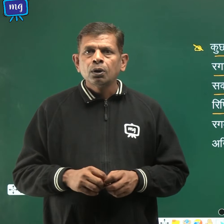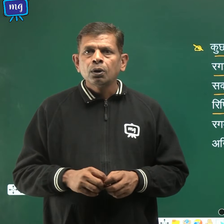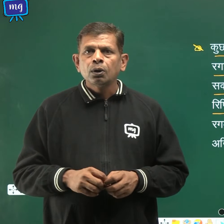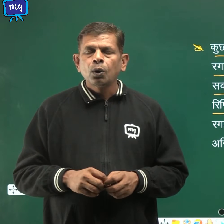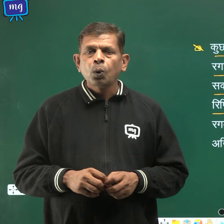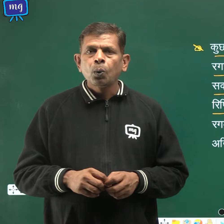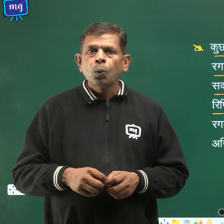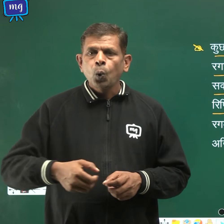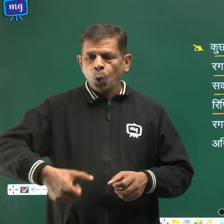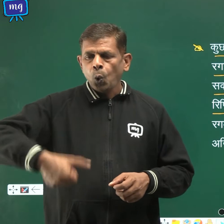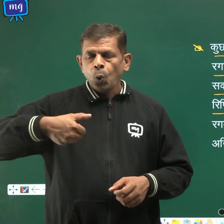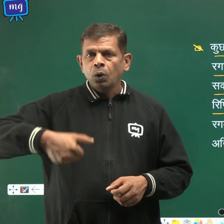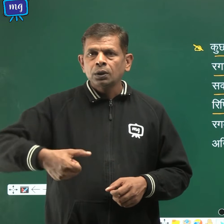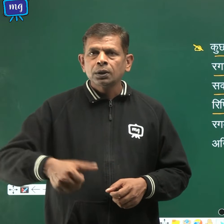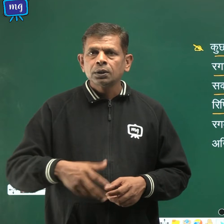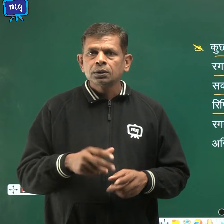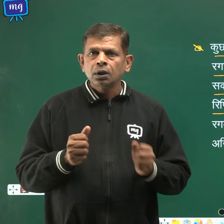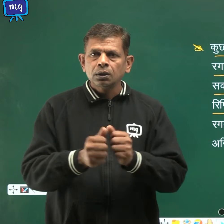पॉलीथीन के साथ